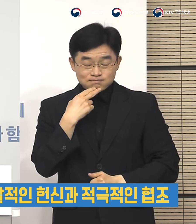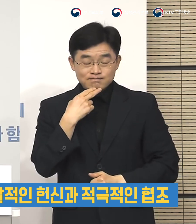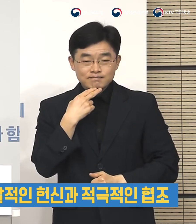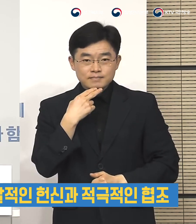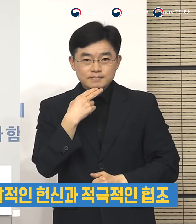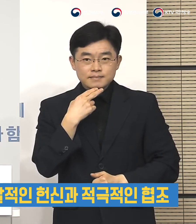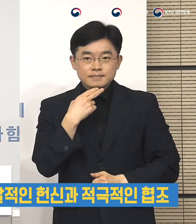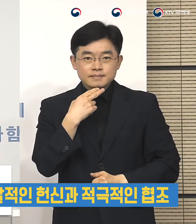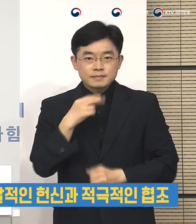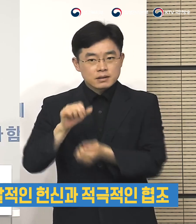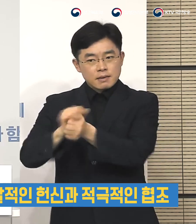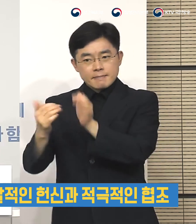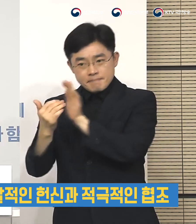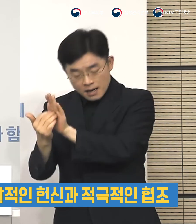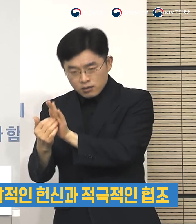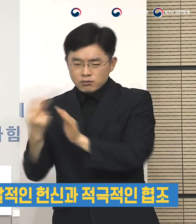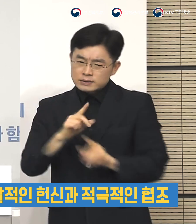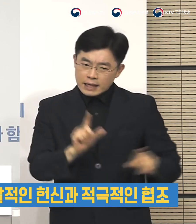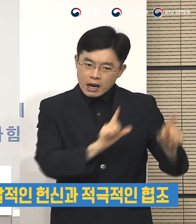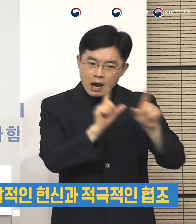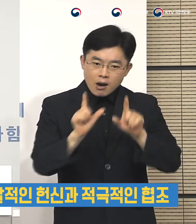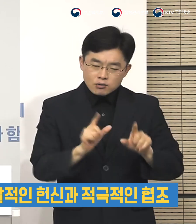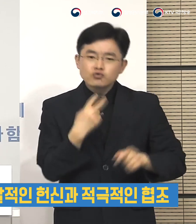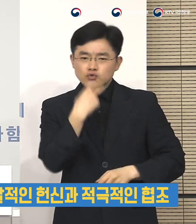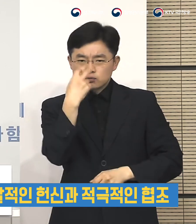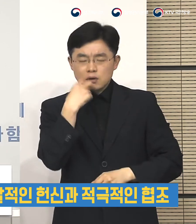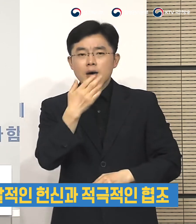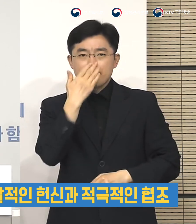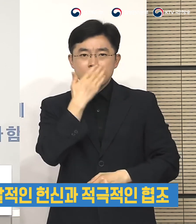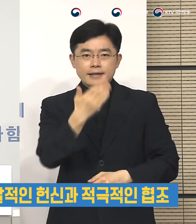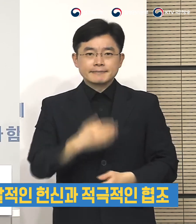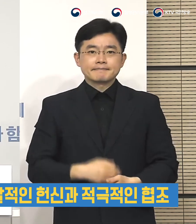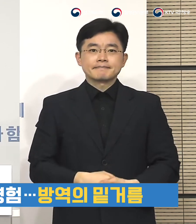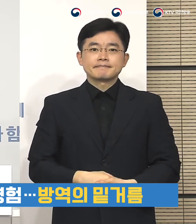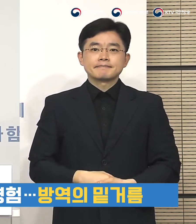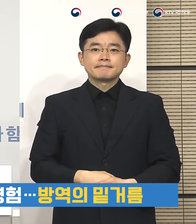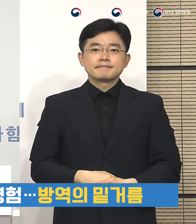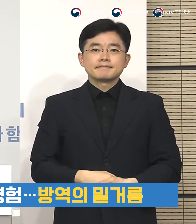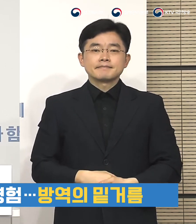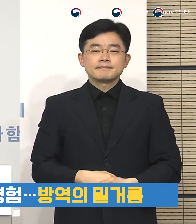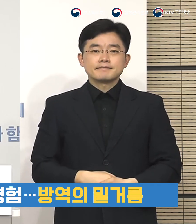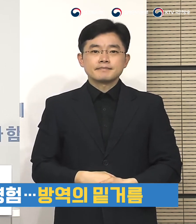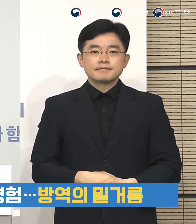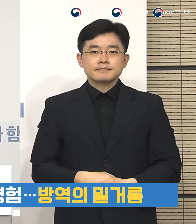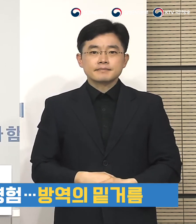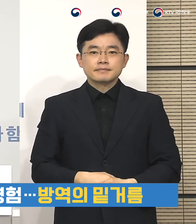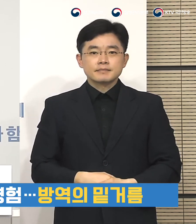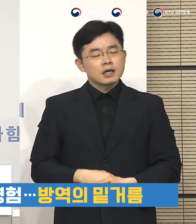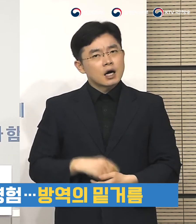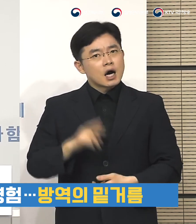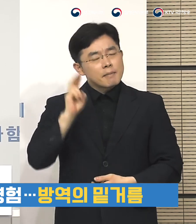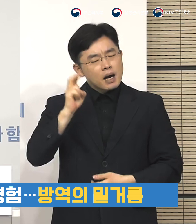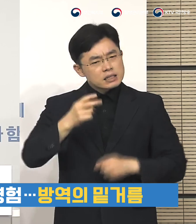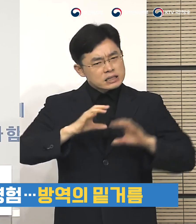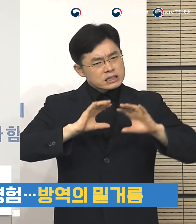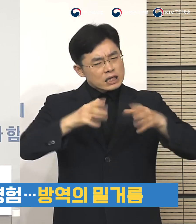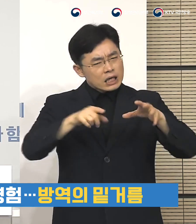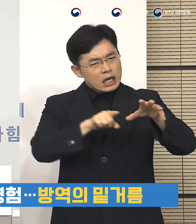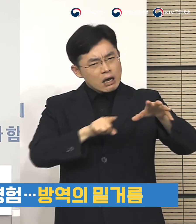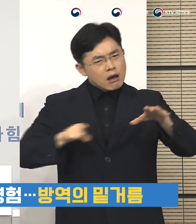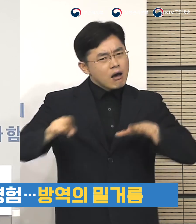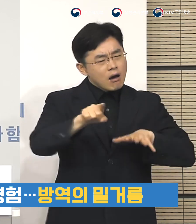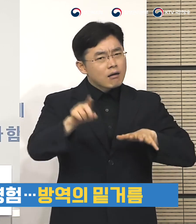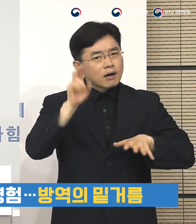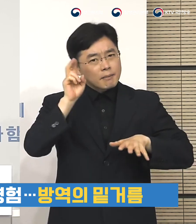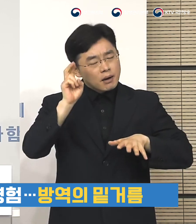있었던 원동력이 되었다고 생각을 하고, 덧붙인다면 그러한 과정에서 세계 최초로 어찌 보면 이 정도의 인구